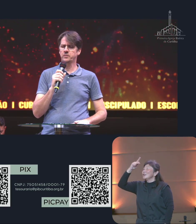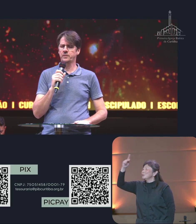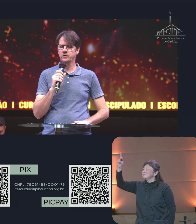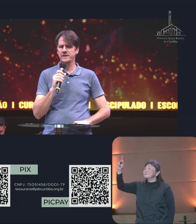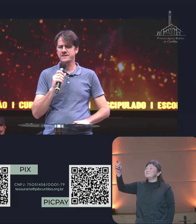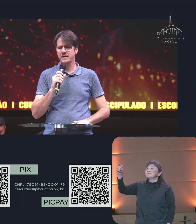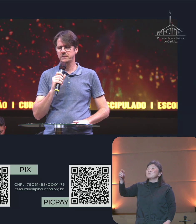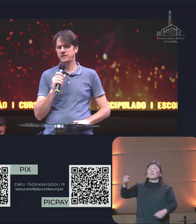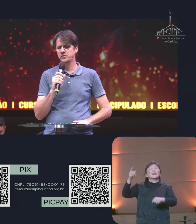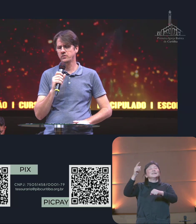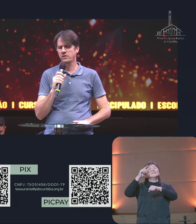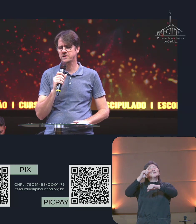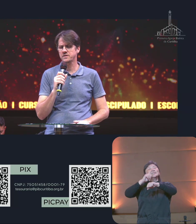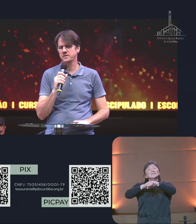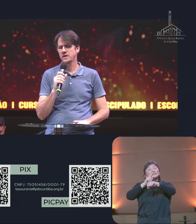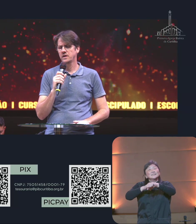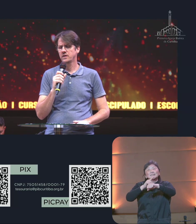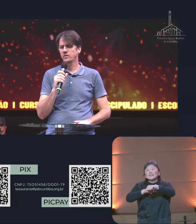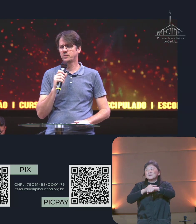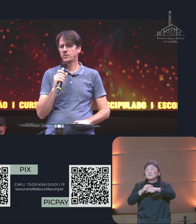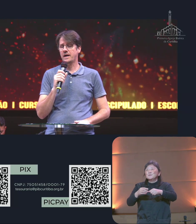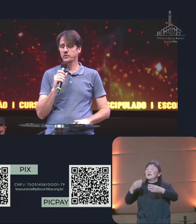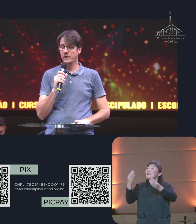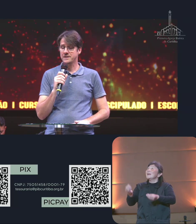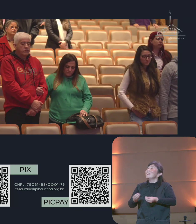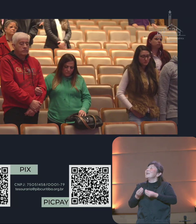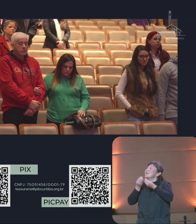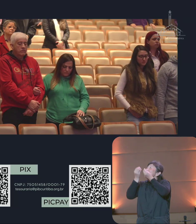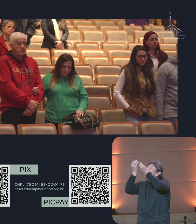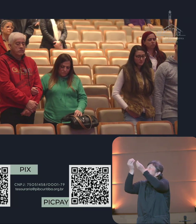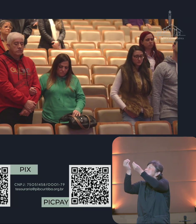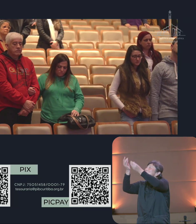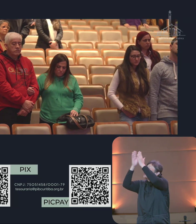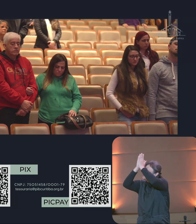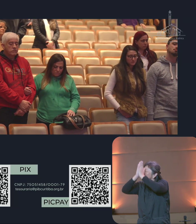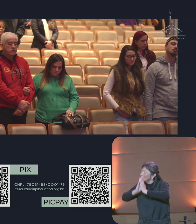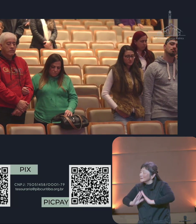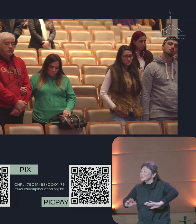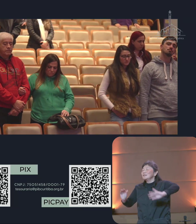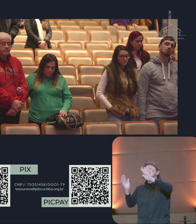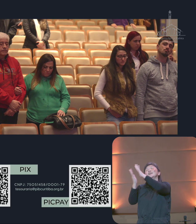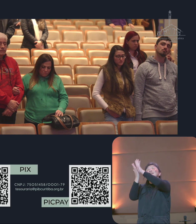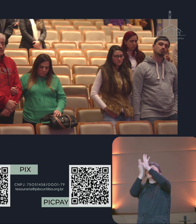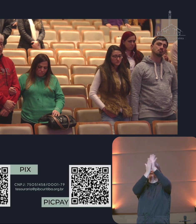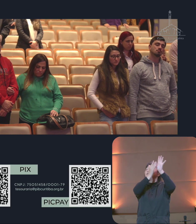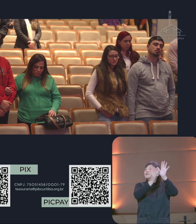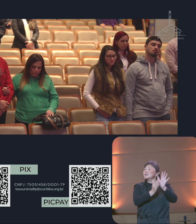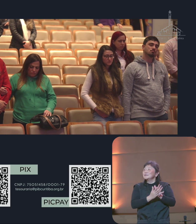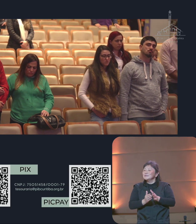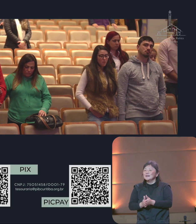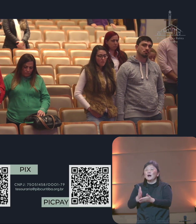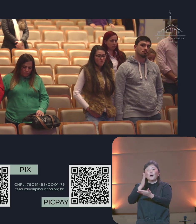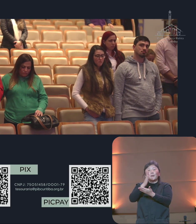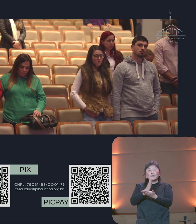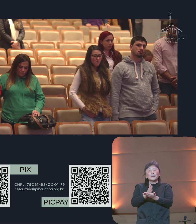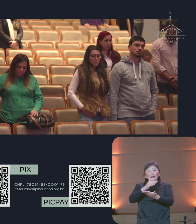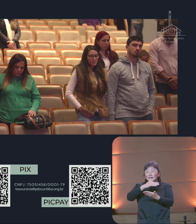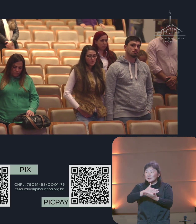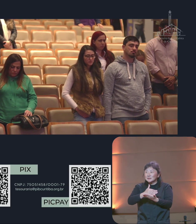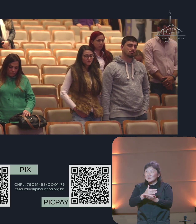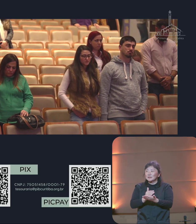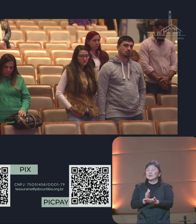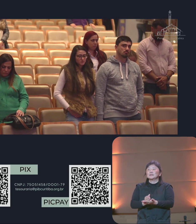Deus, nesse momento recebe de nós, como adoração, como louvor, parte dos recursos que o Senhor entrega